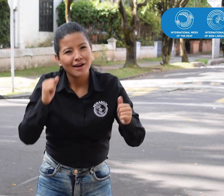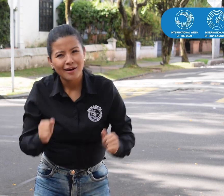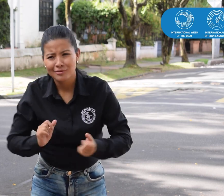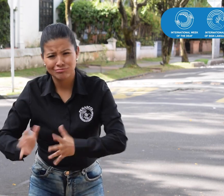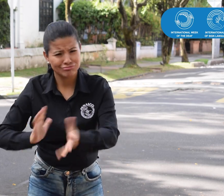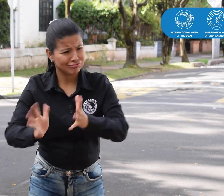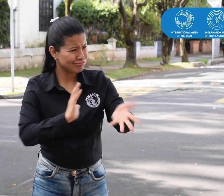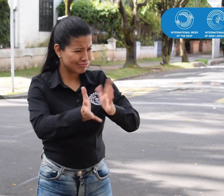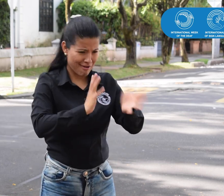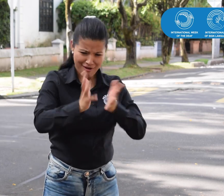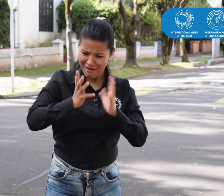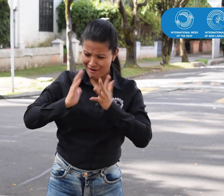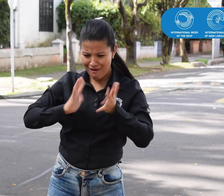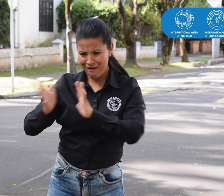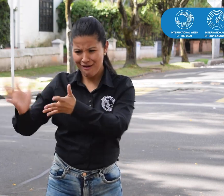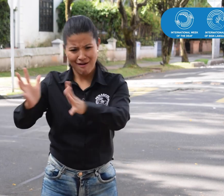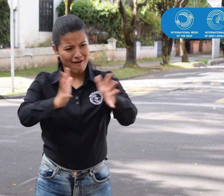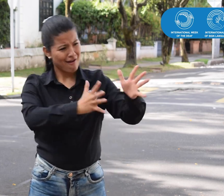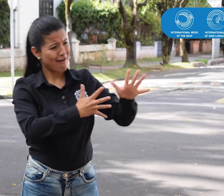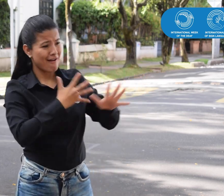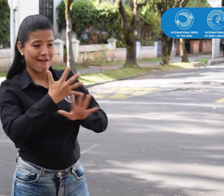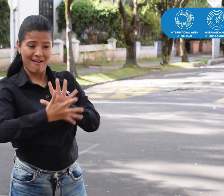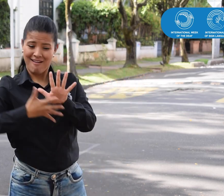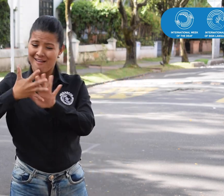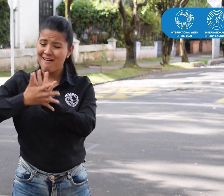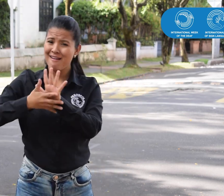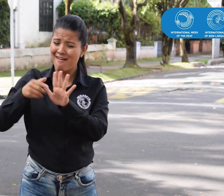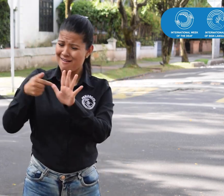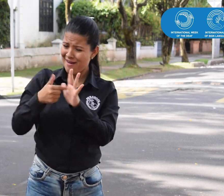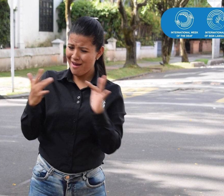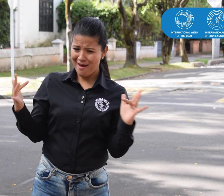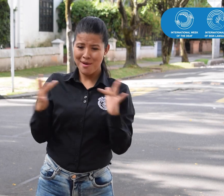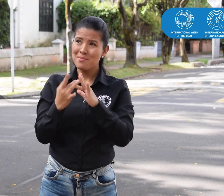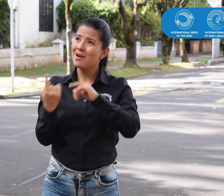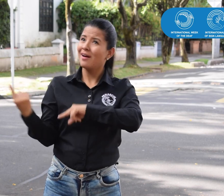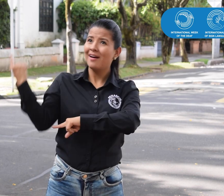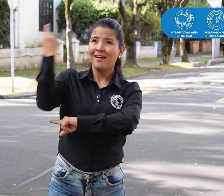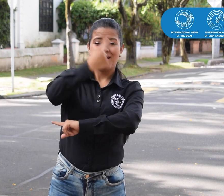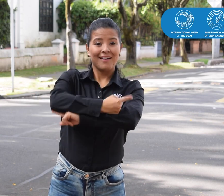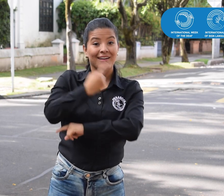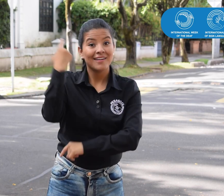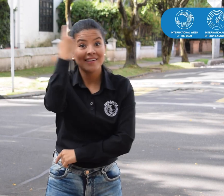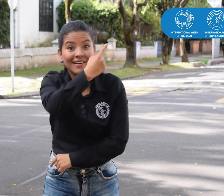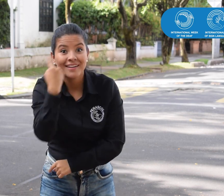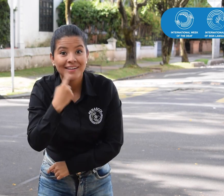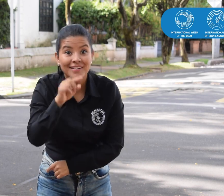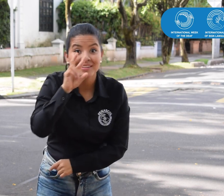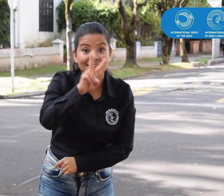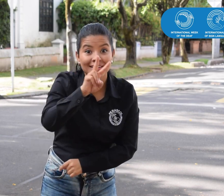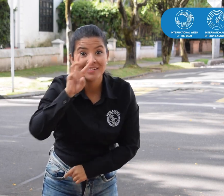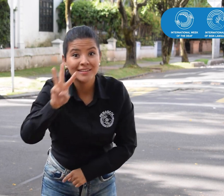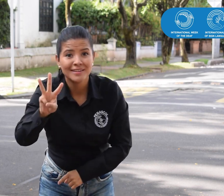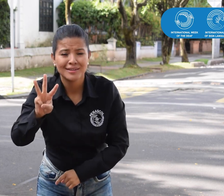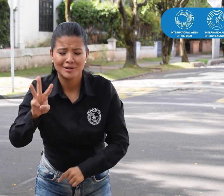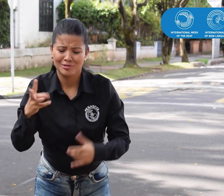pertinente en un día como hoy 23 de septiembre feliz día de la lengua de